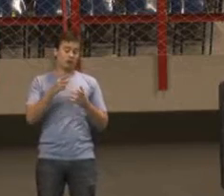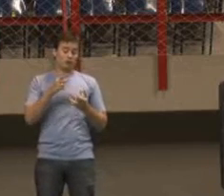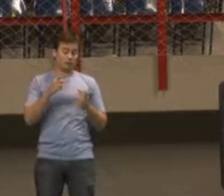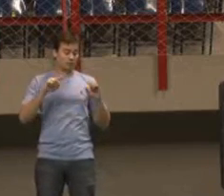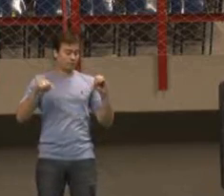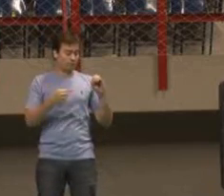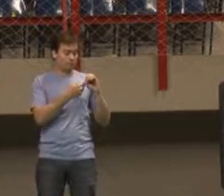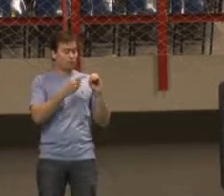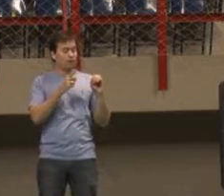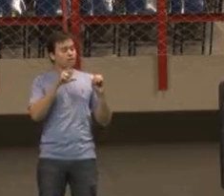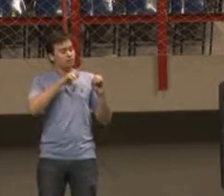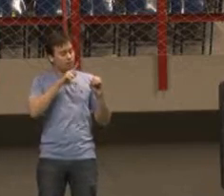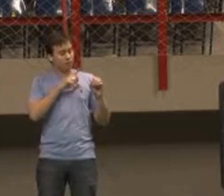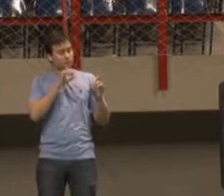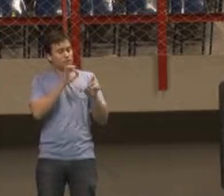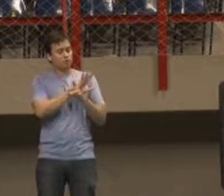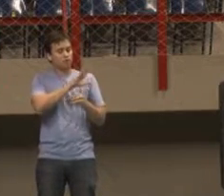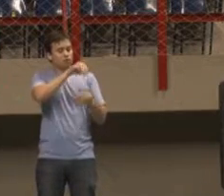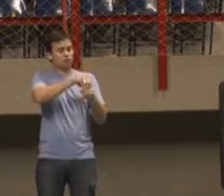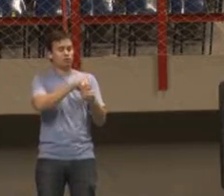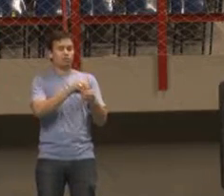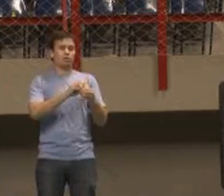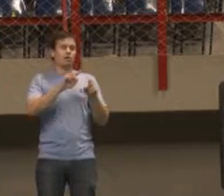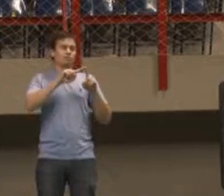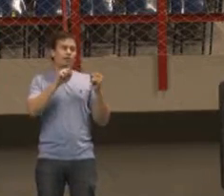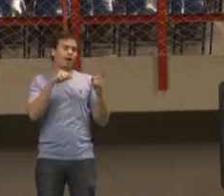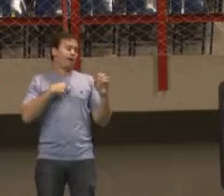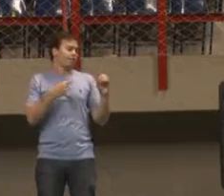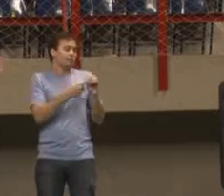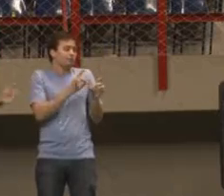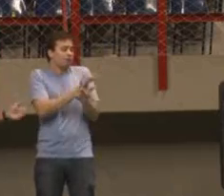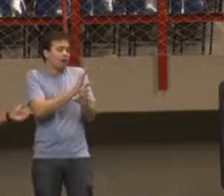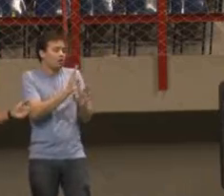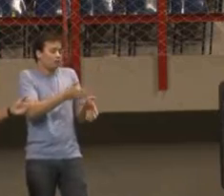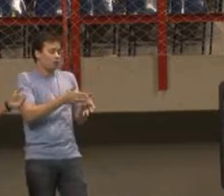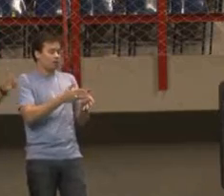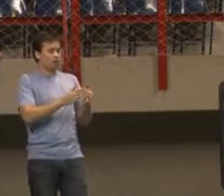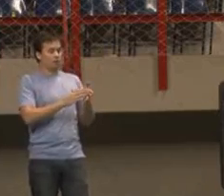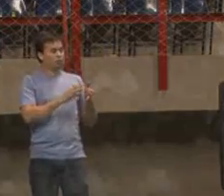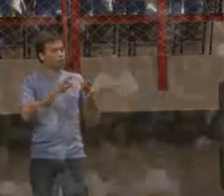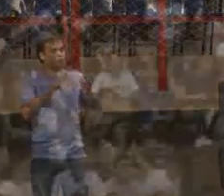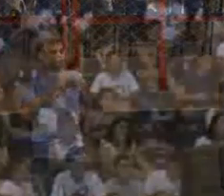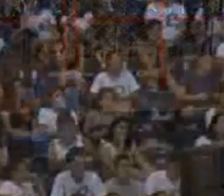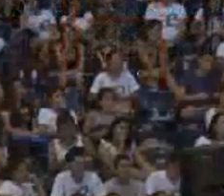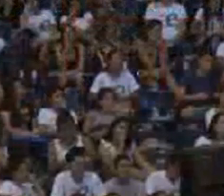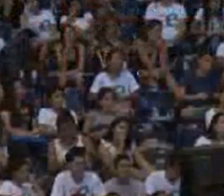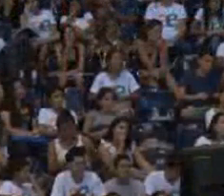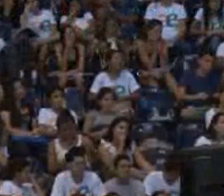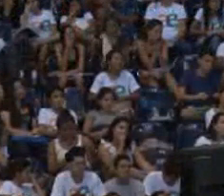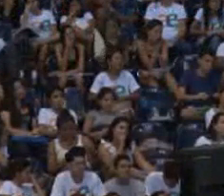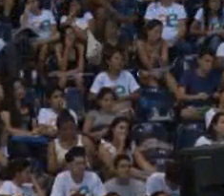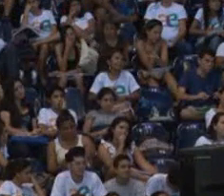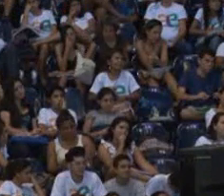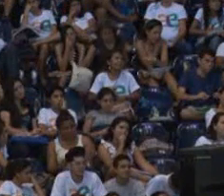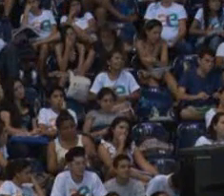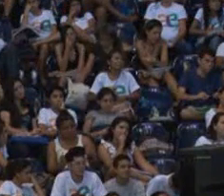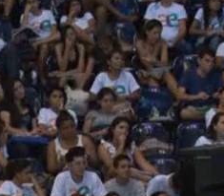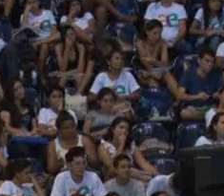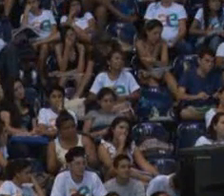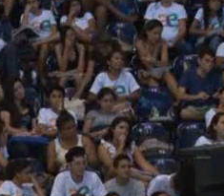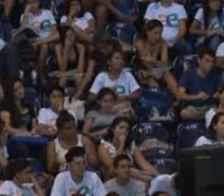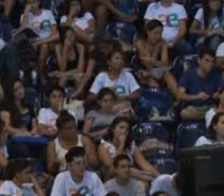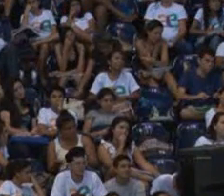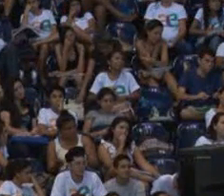a concepção? Muitas vezes não. Já ocorreu a concepção, já ocorreu a fecundação, ele vai evitar o quê, pessoal? A